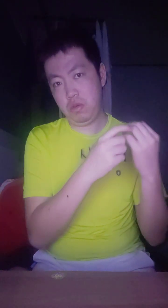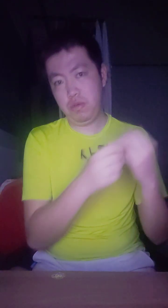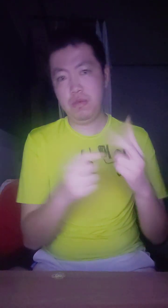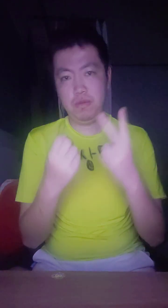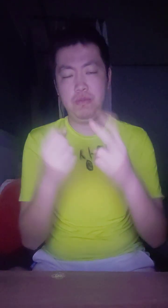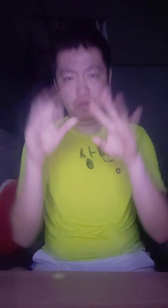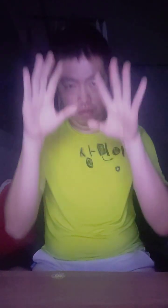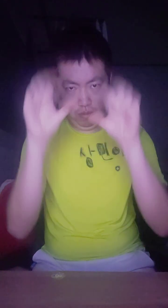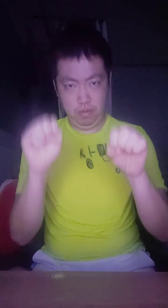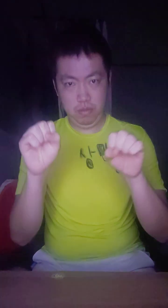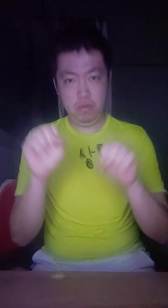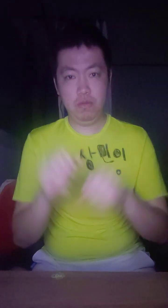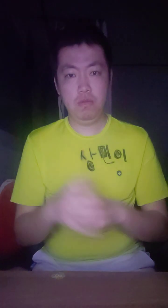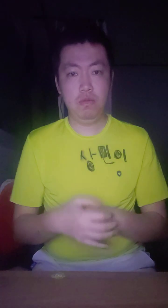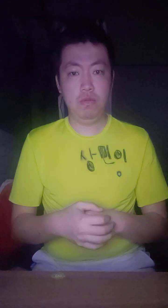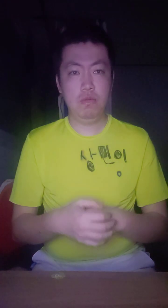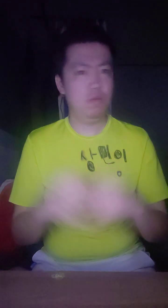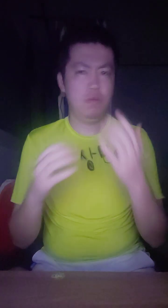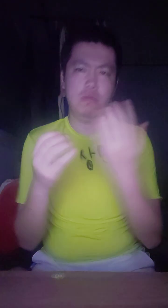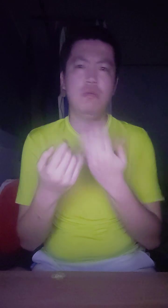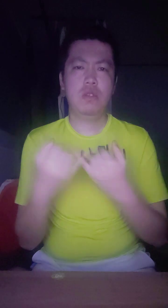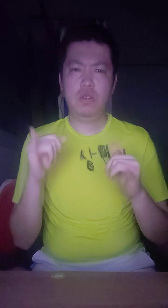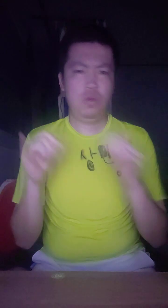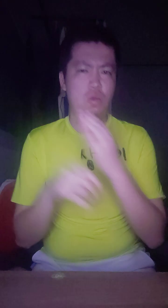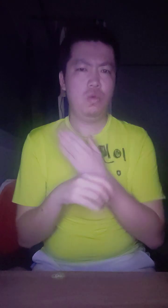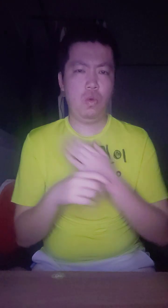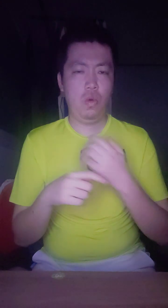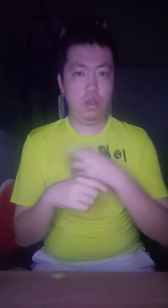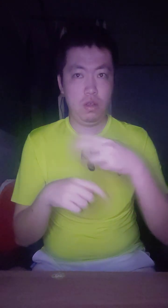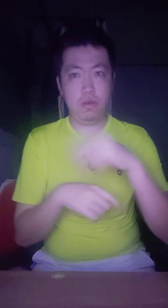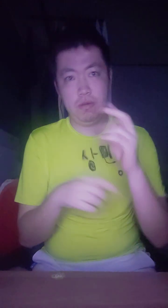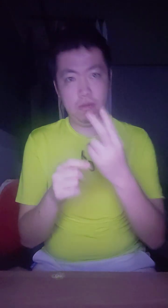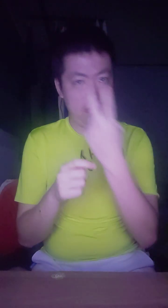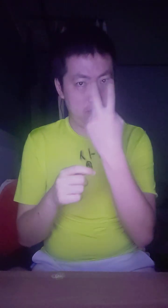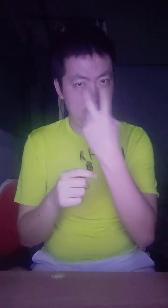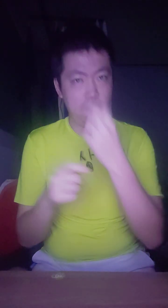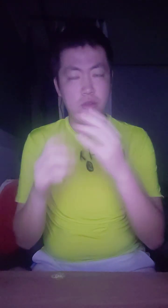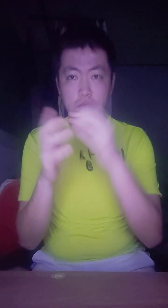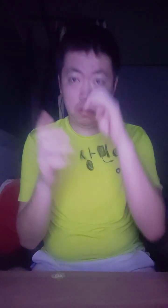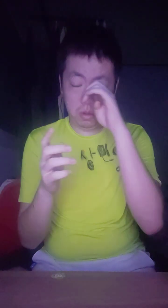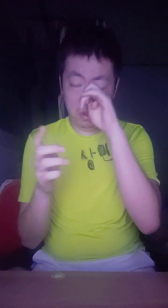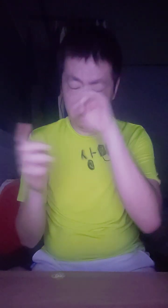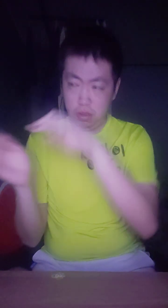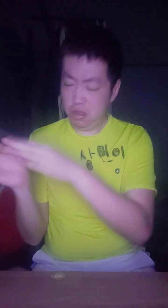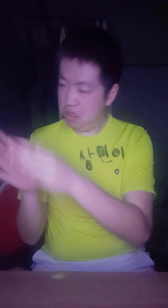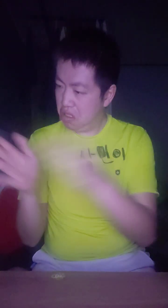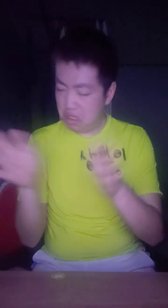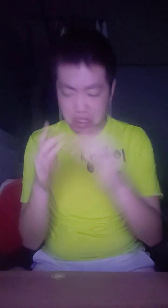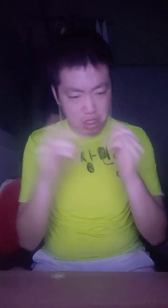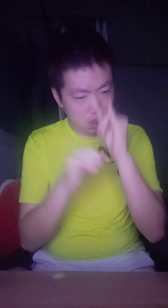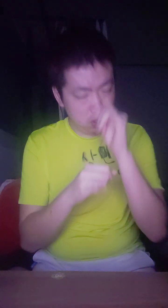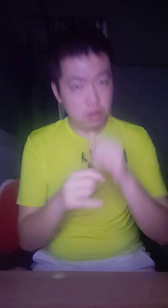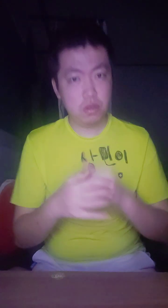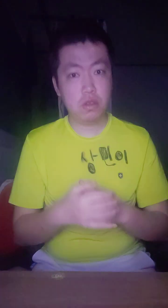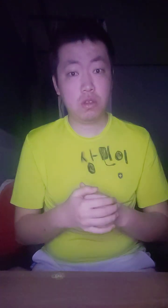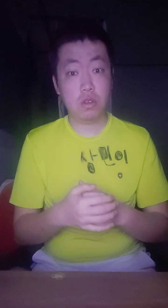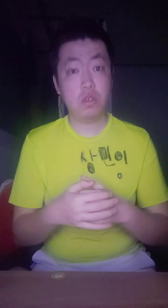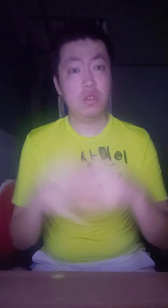만에 꺼졌습니다. 다친 사람은 없었지만 수습 과정에서 퇴근길 정체가 이어졌습니다. 소방당국은